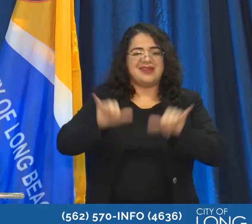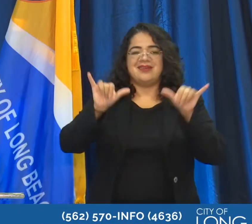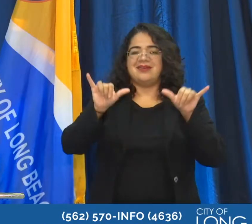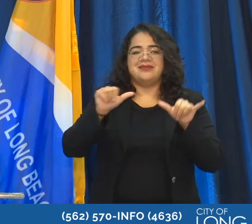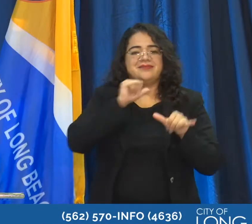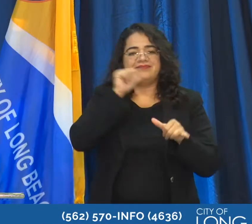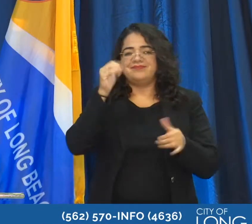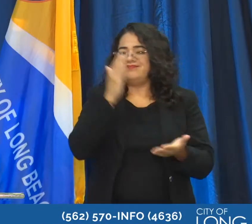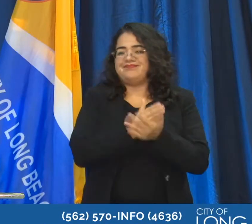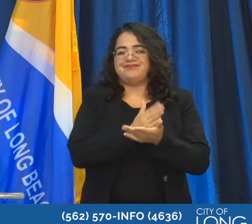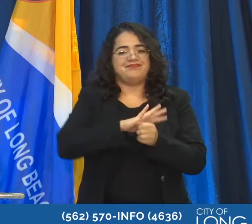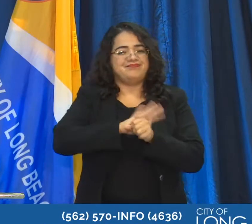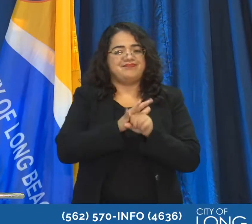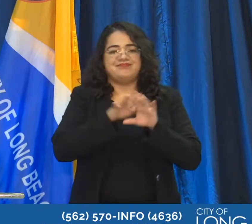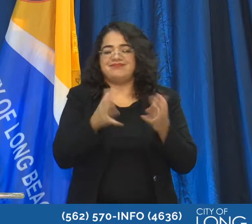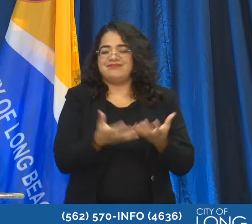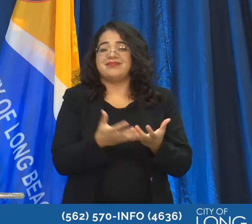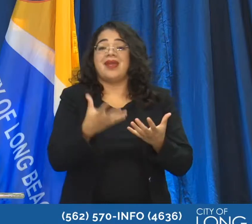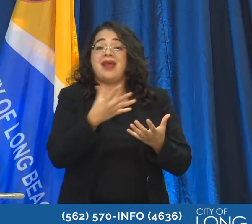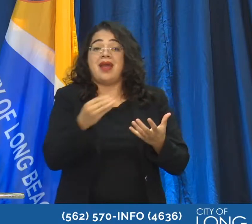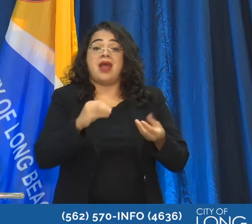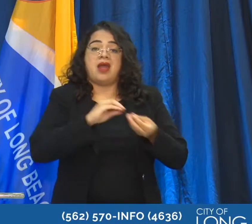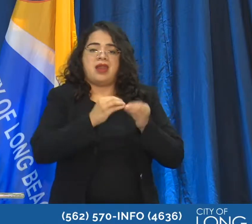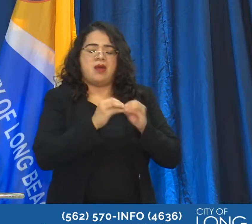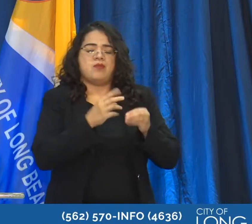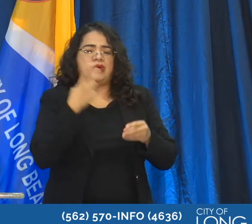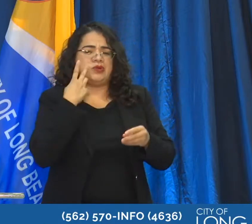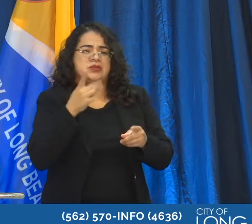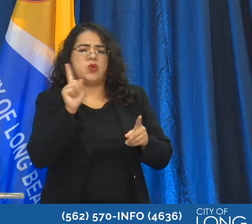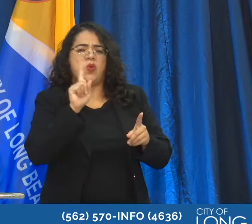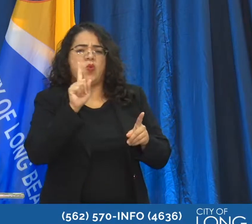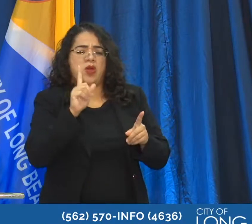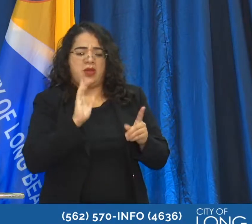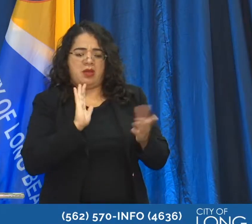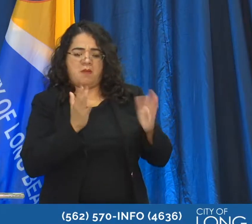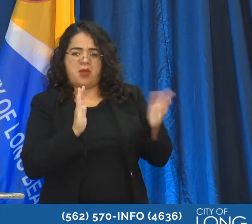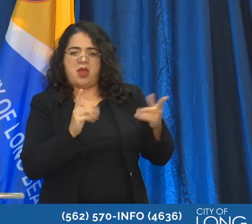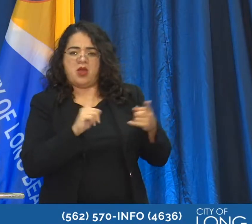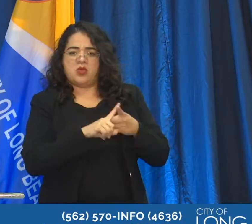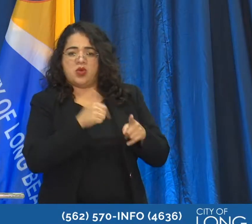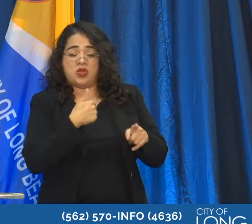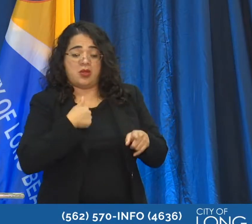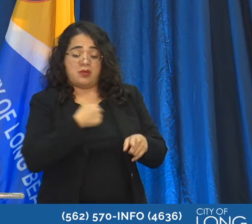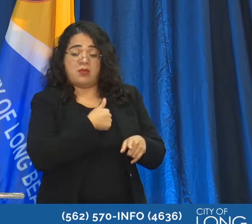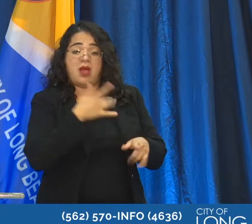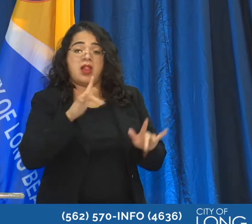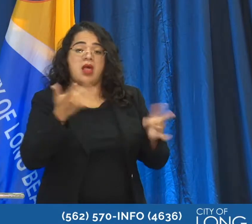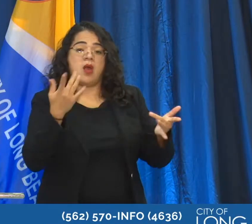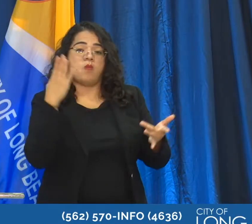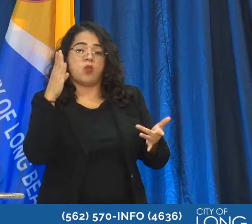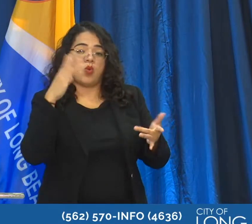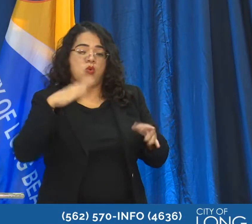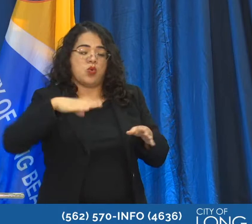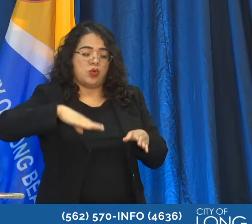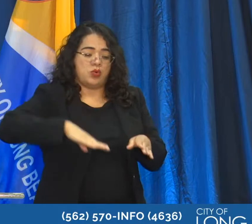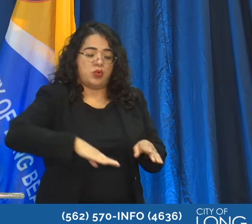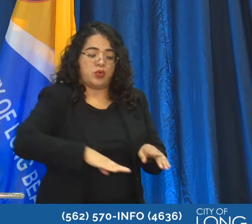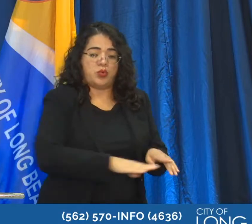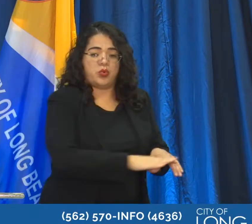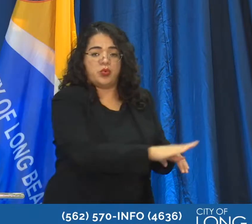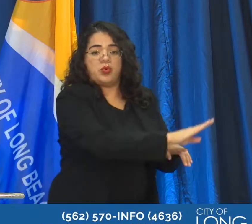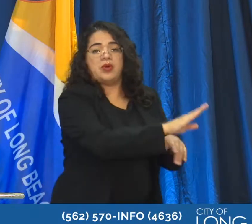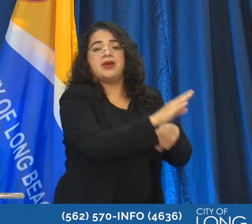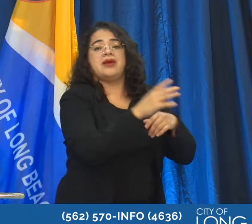la línea azul clara. Seguimos por encima de la tasa estatal, pero casos por cada 100,000